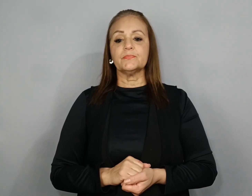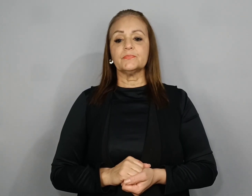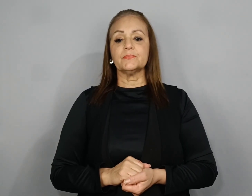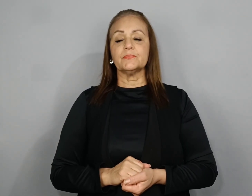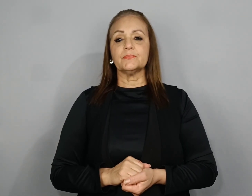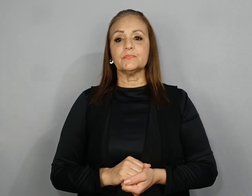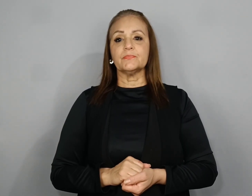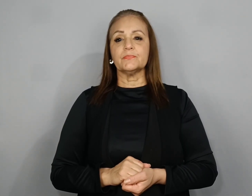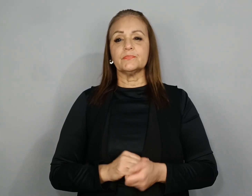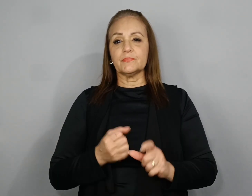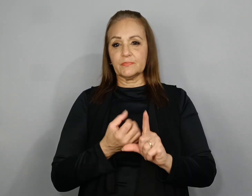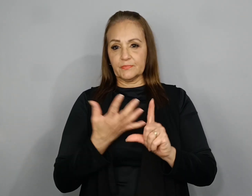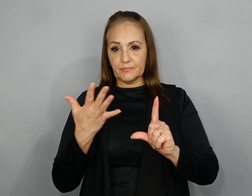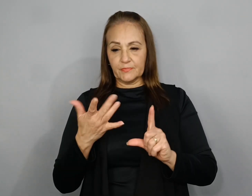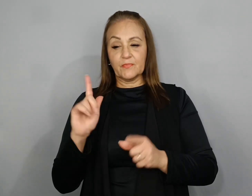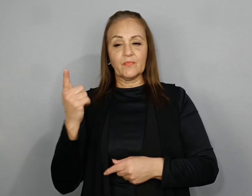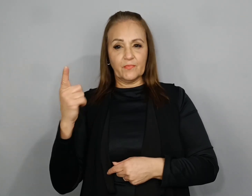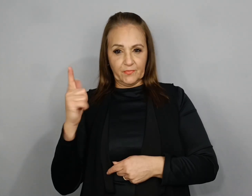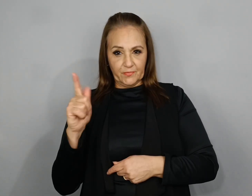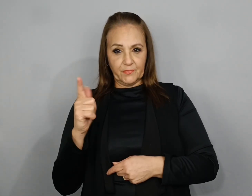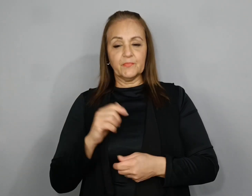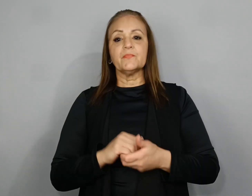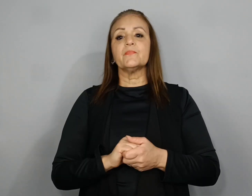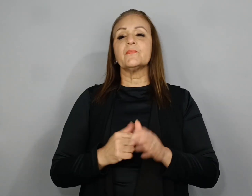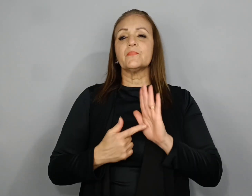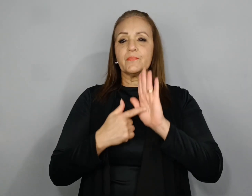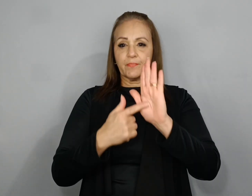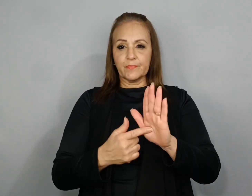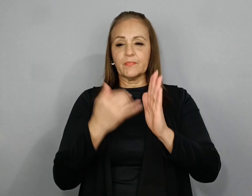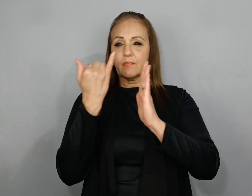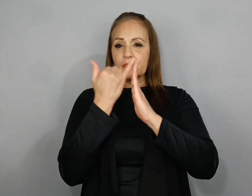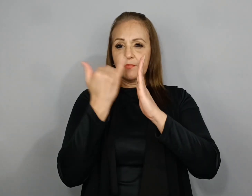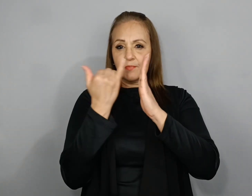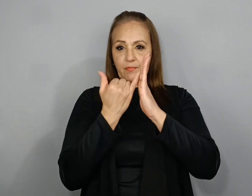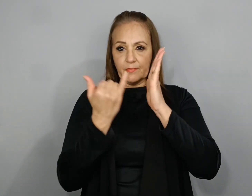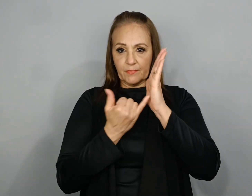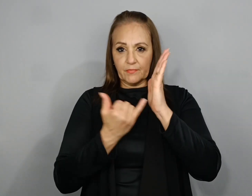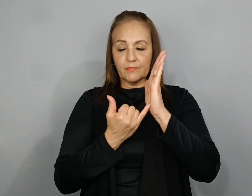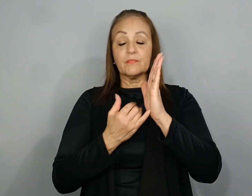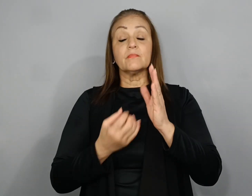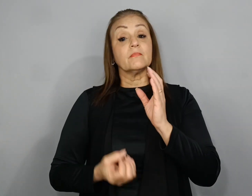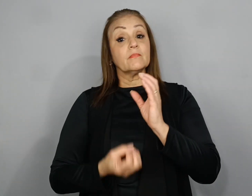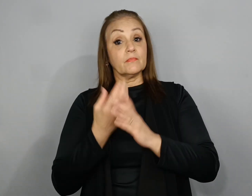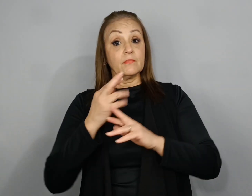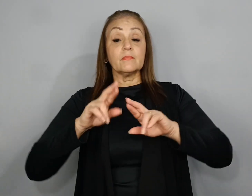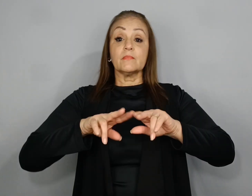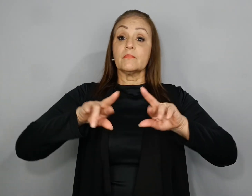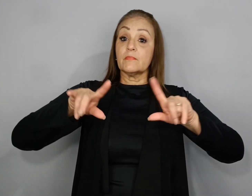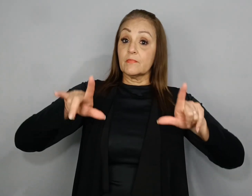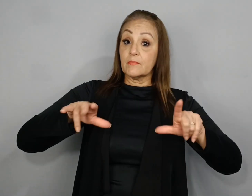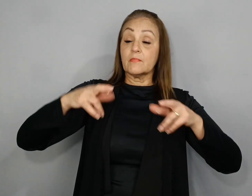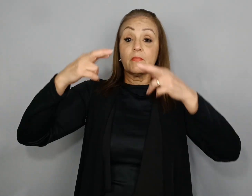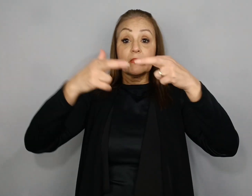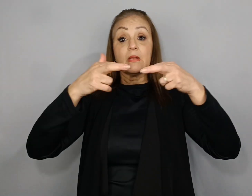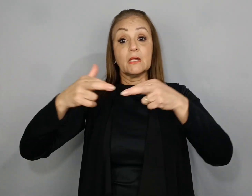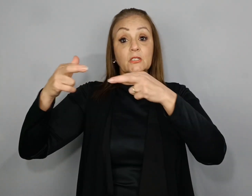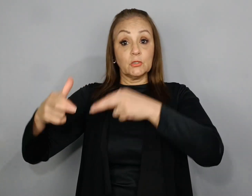A série geográfica apresenta dados provenientes de diferentes regiões geográficas ou